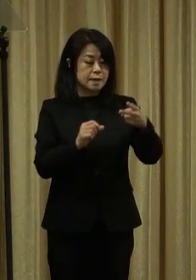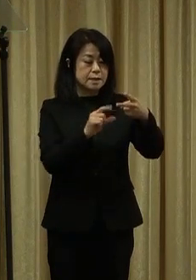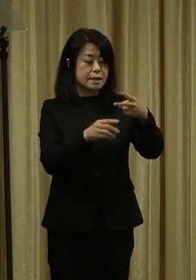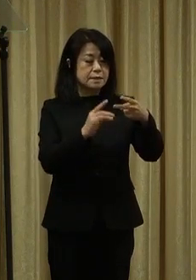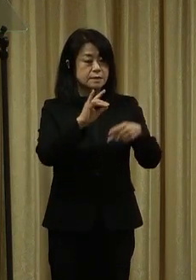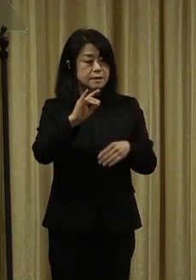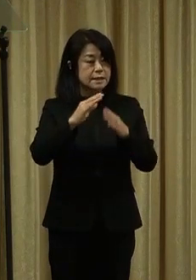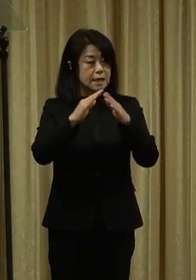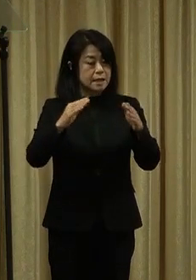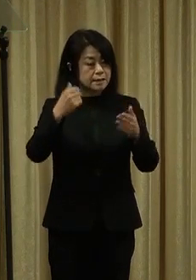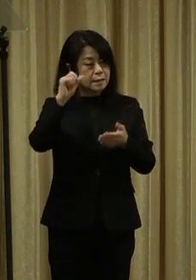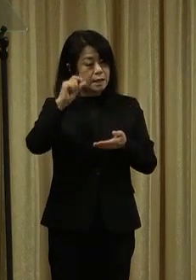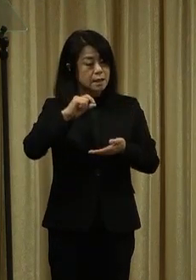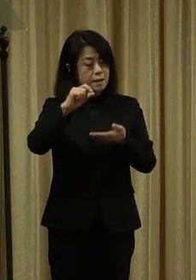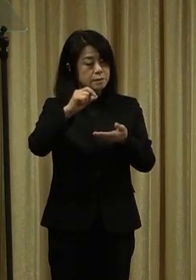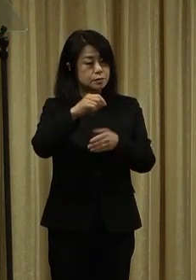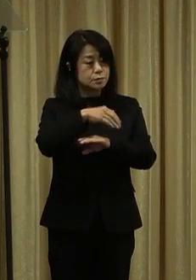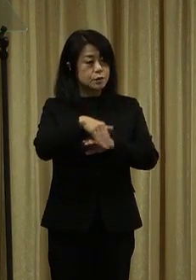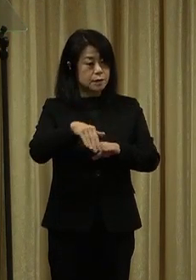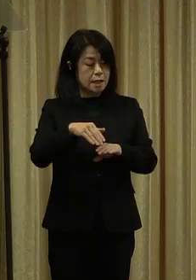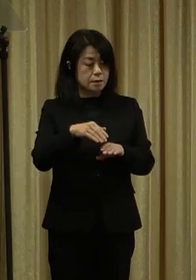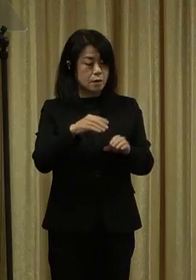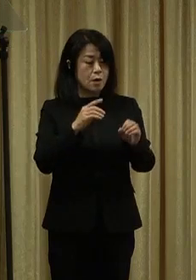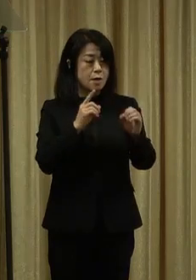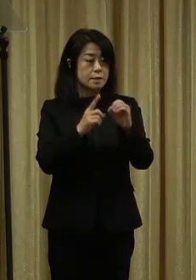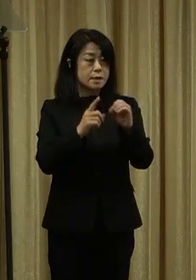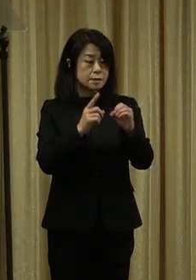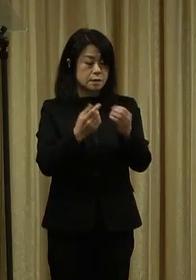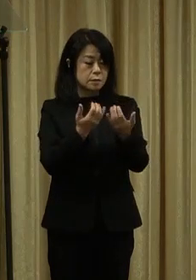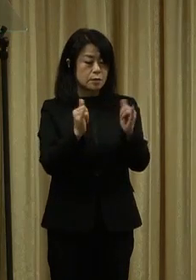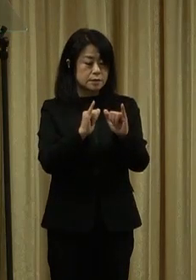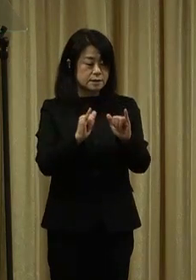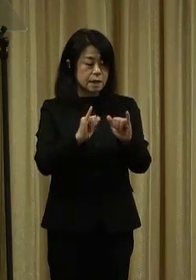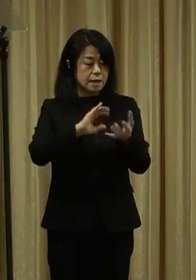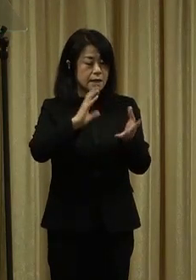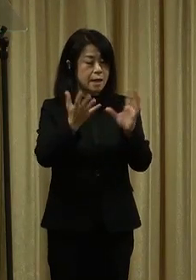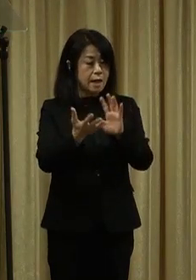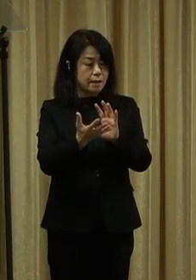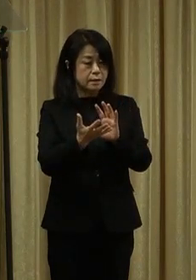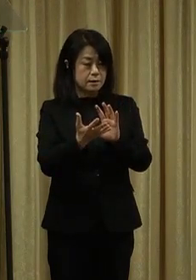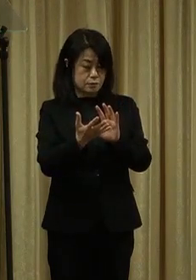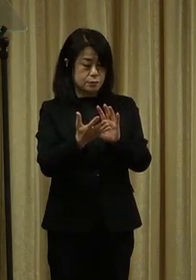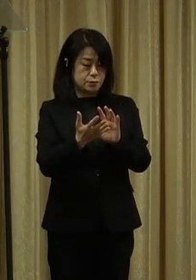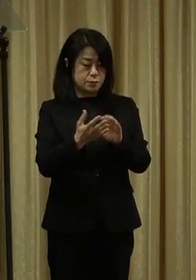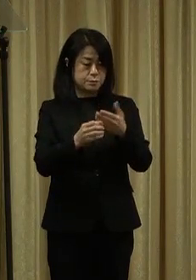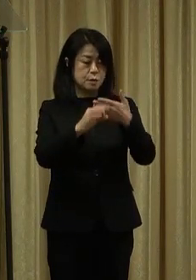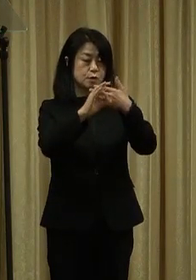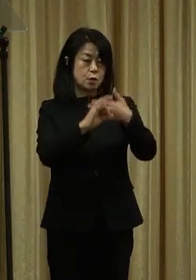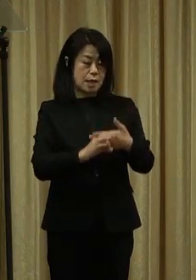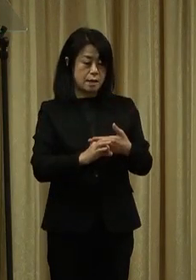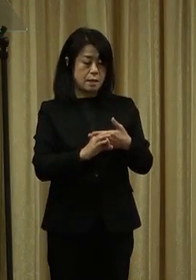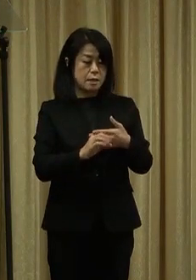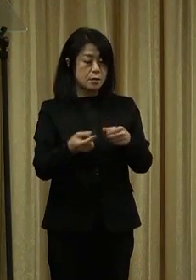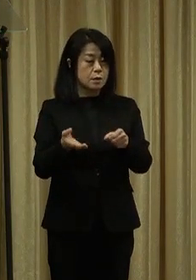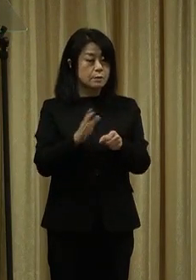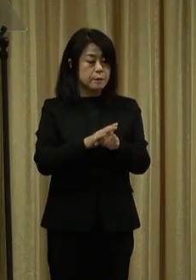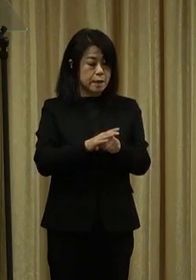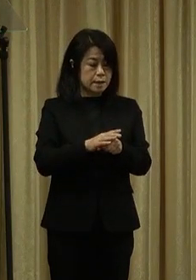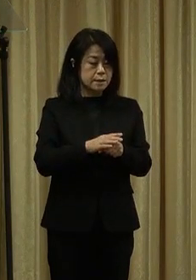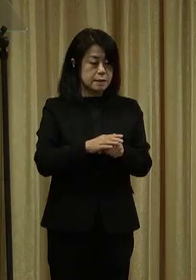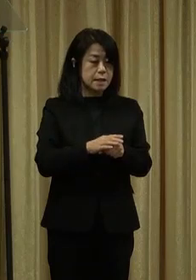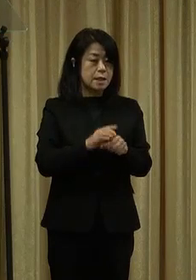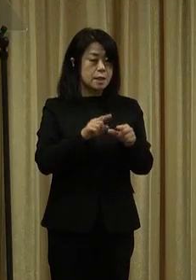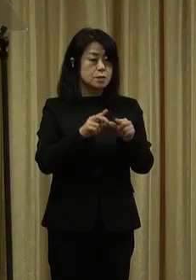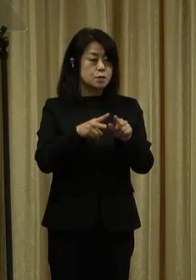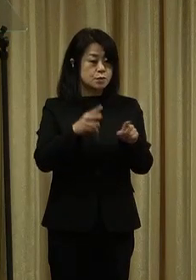月議会に提案予定のデジタルによる社会変革推進条例、これを踏まえまして、中小企業ト